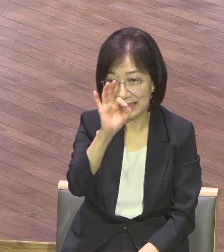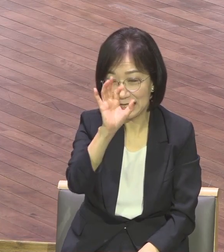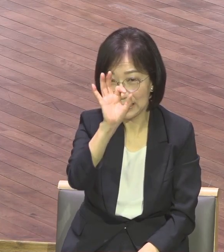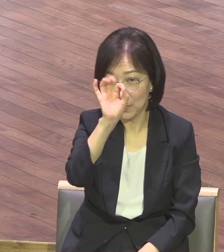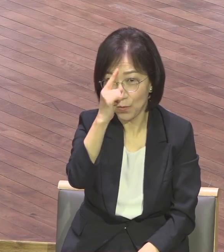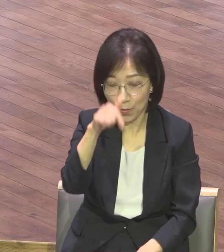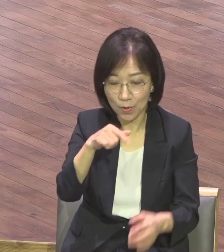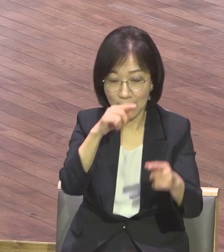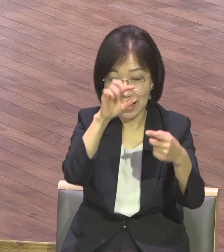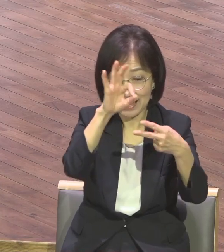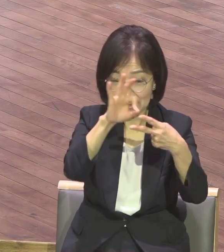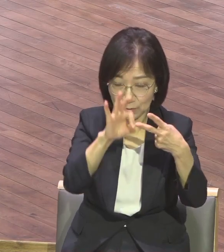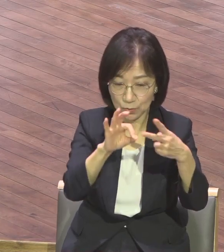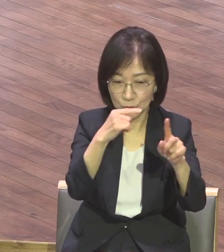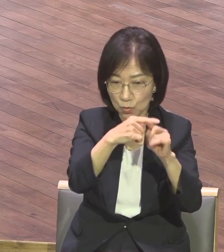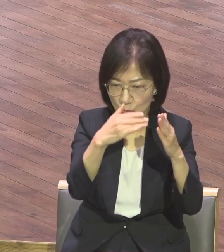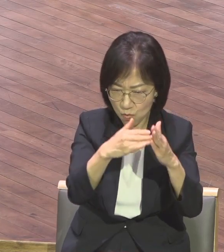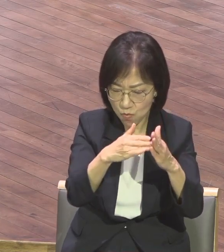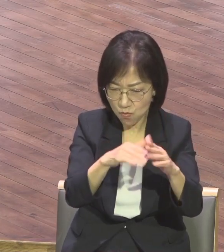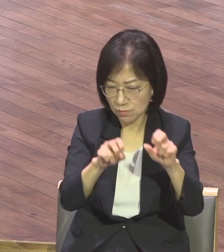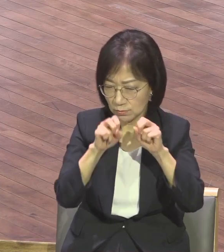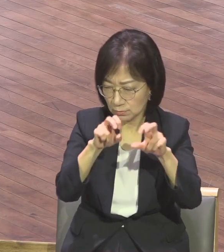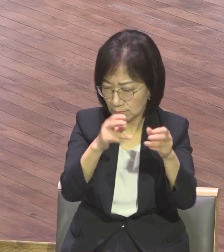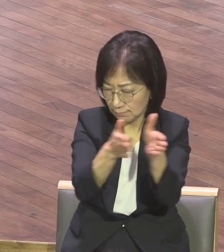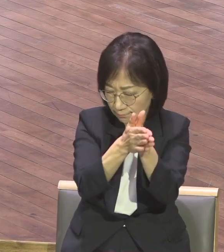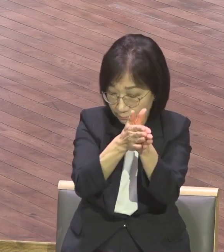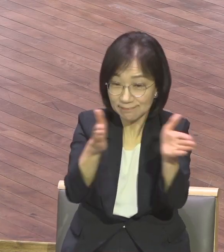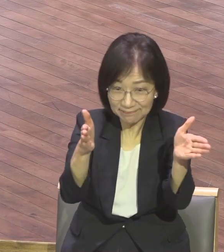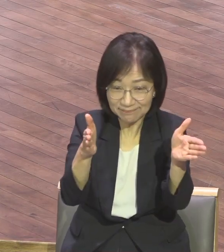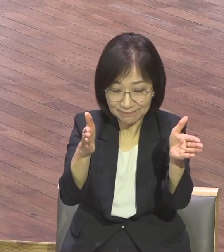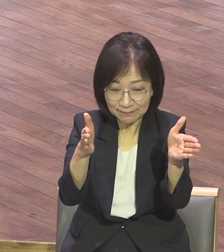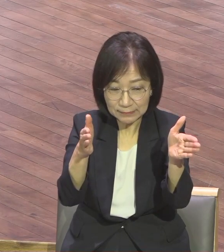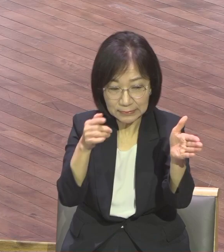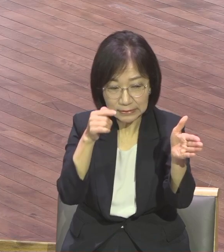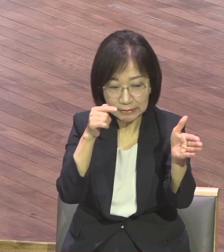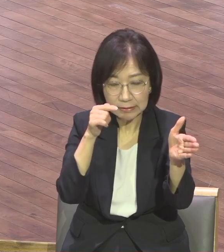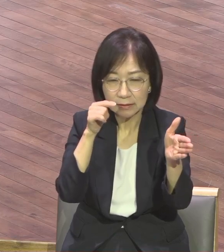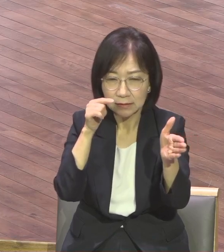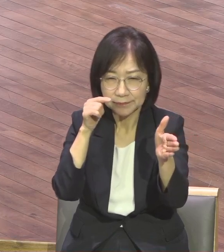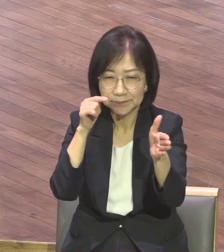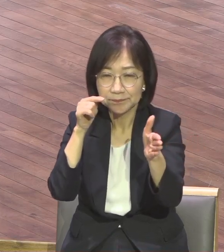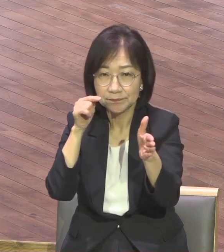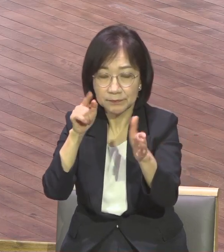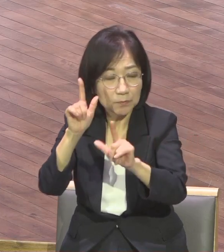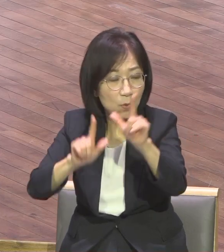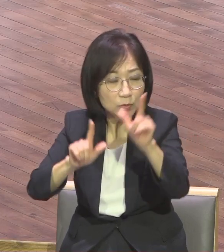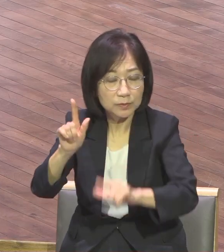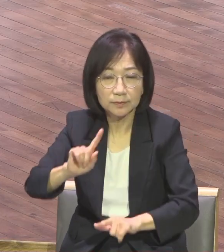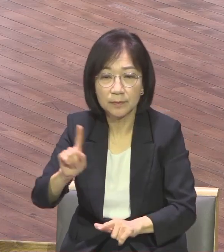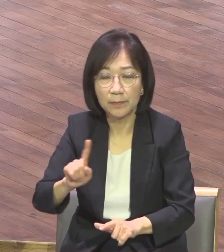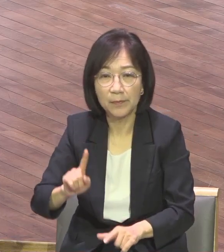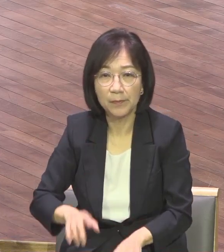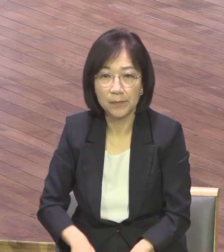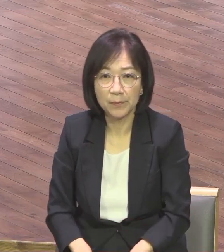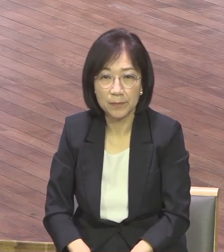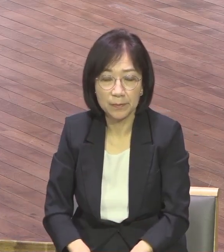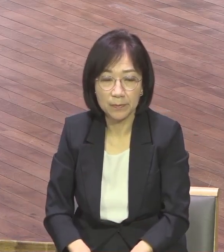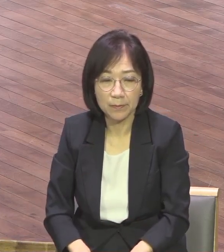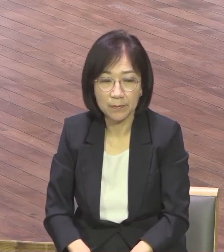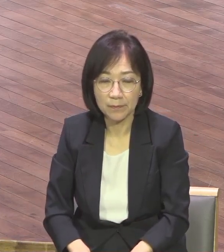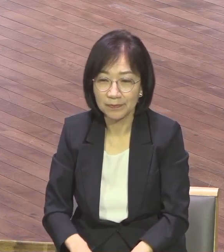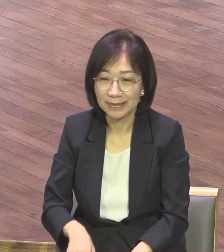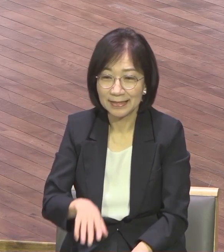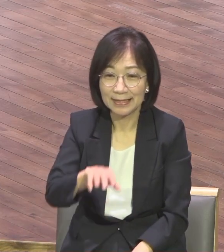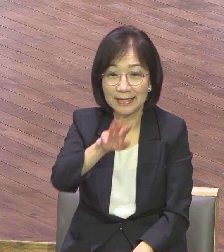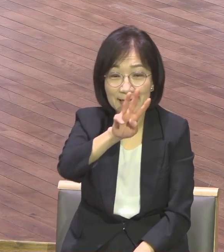펼쳐 나간지 볼 수 있는데 선교의 영적 초심을 여기서 말씀하고 선교의 영적 초심 예원